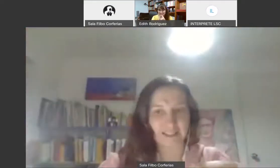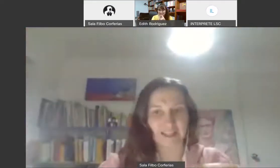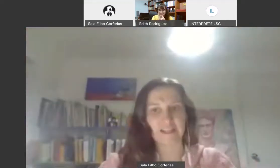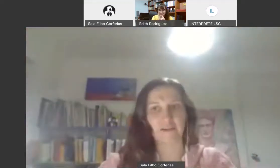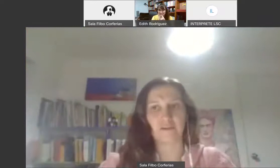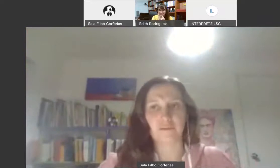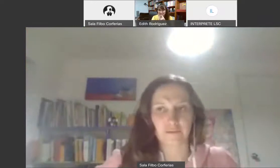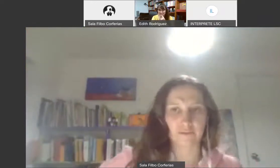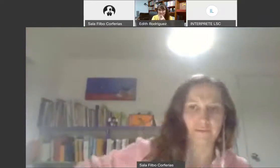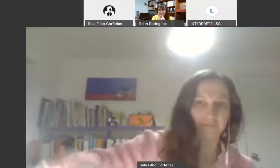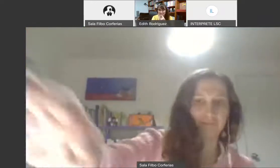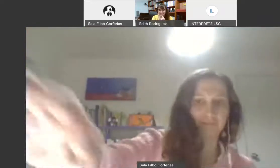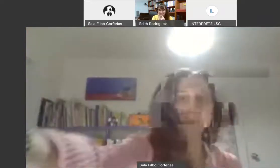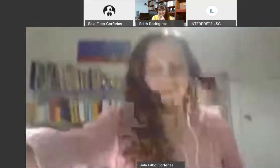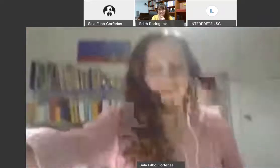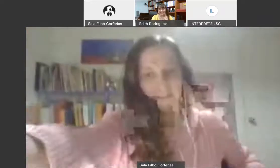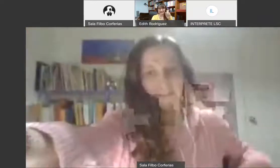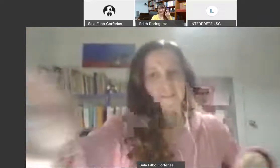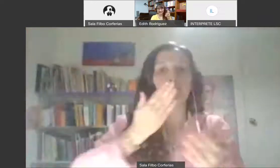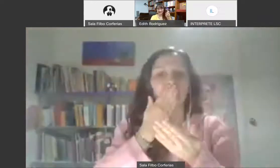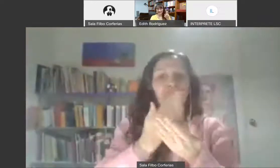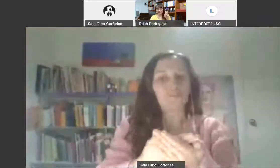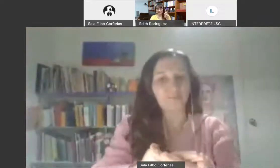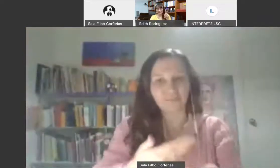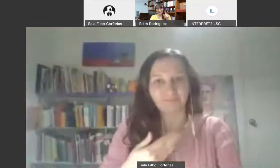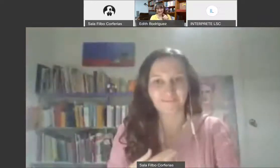todo salió Tranquilo. bien, ¿vale? Gracias.